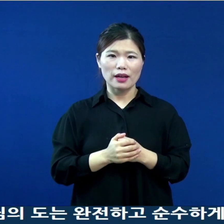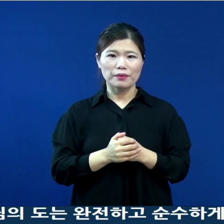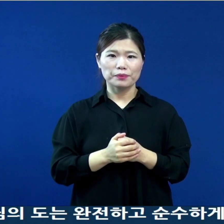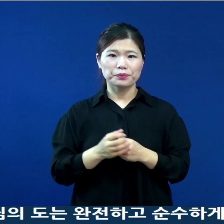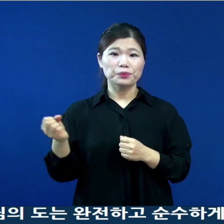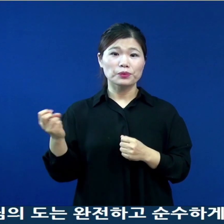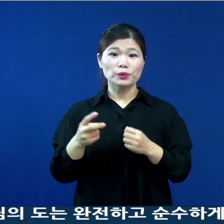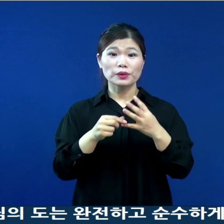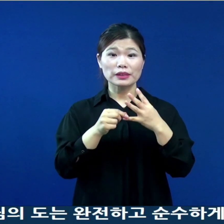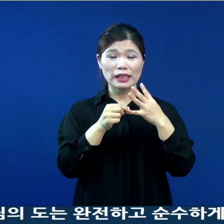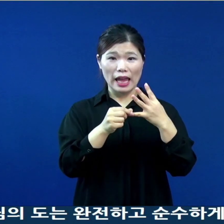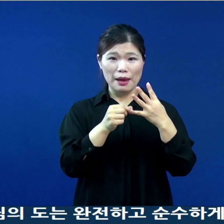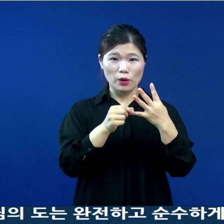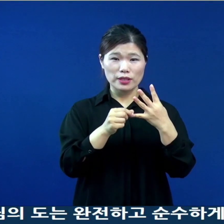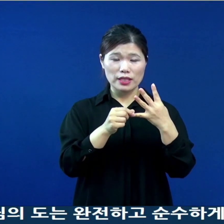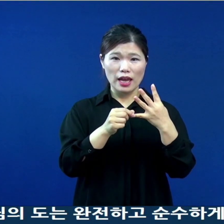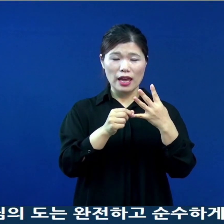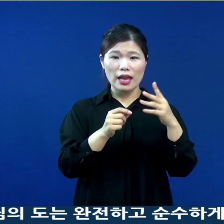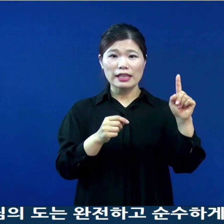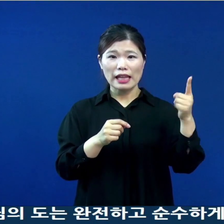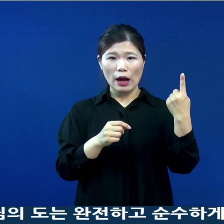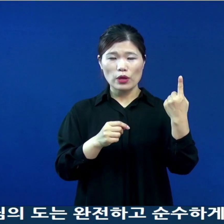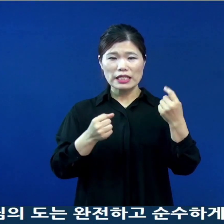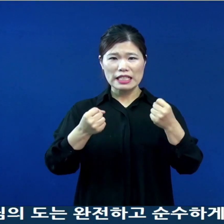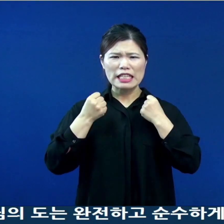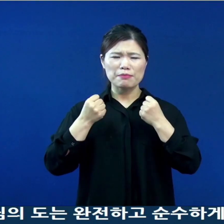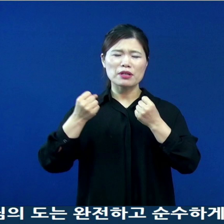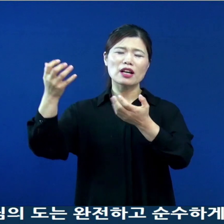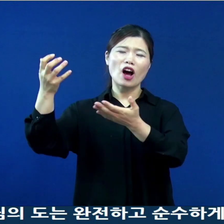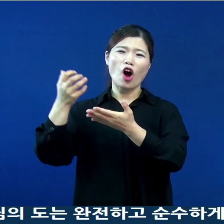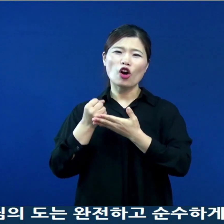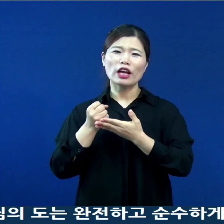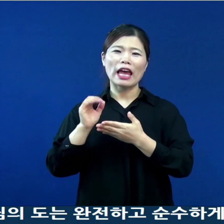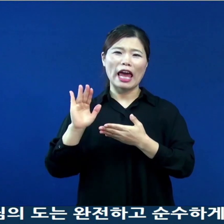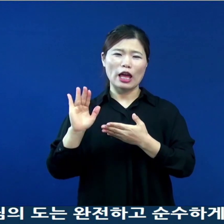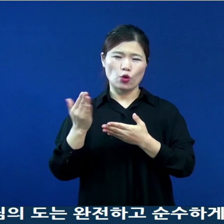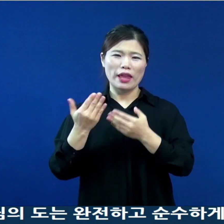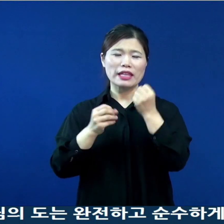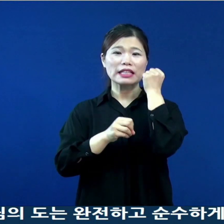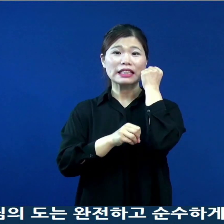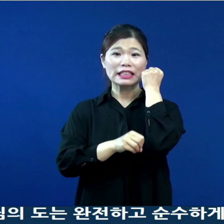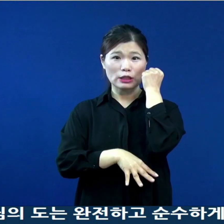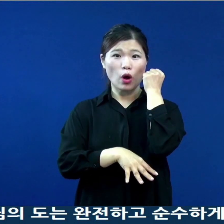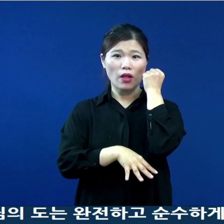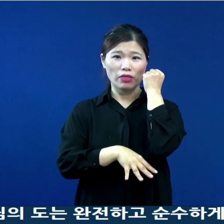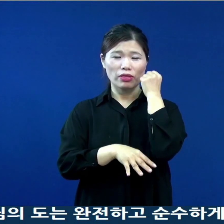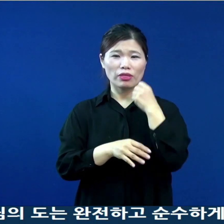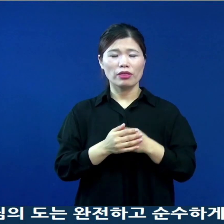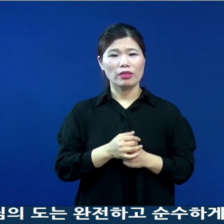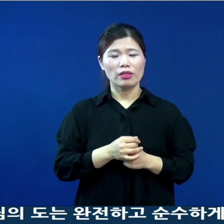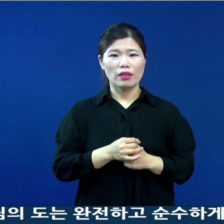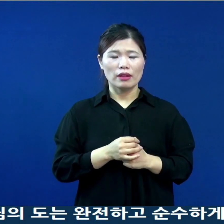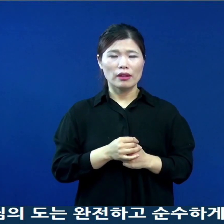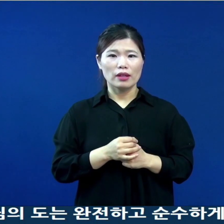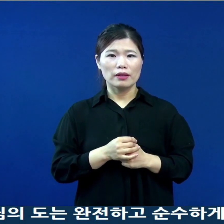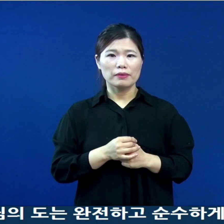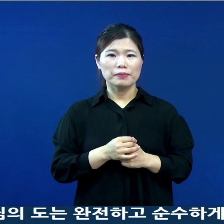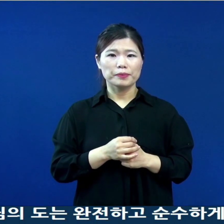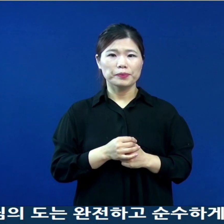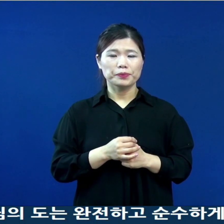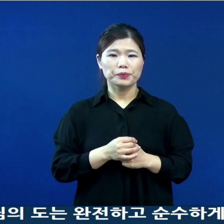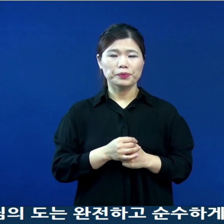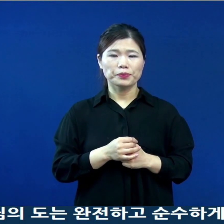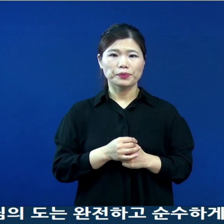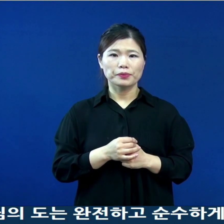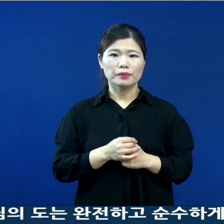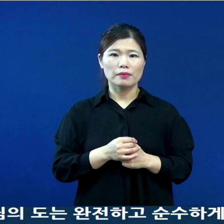번째, 다윗이 힘을 얻었던 근원은 그냥 어떤